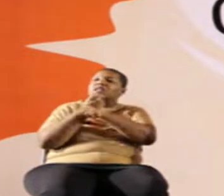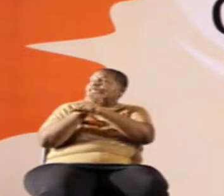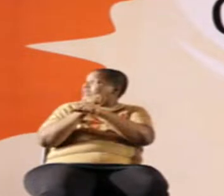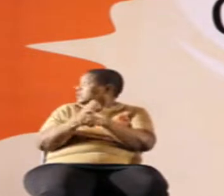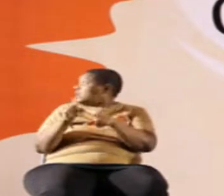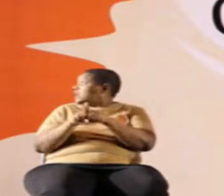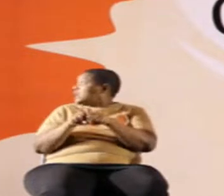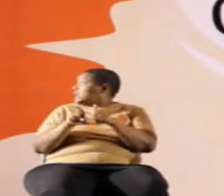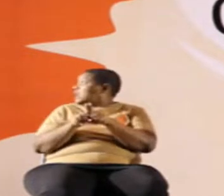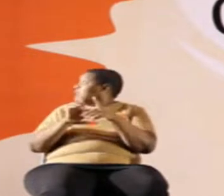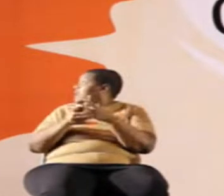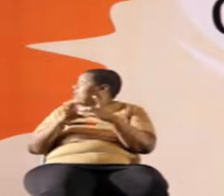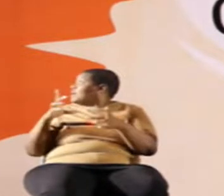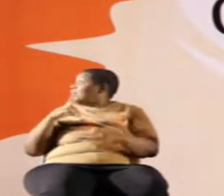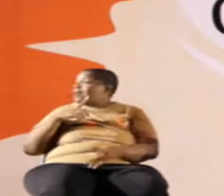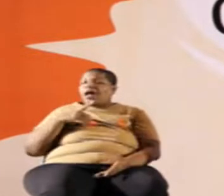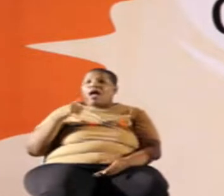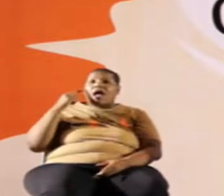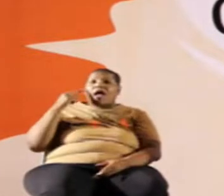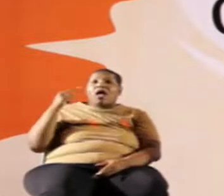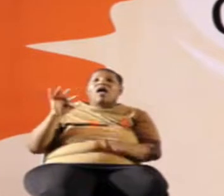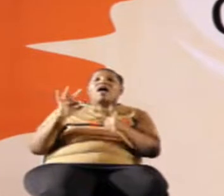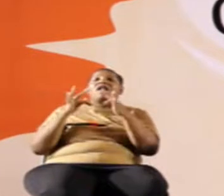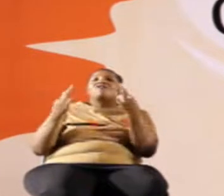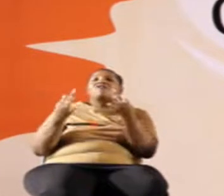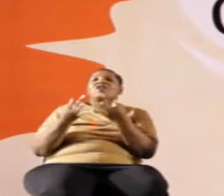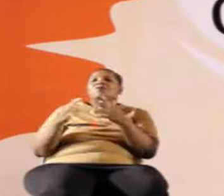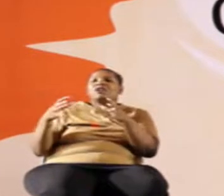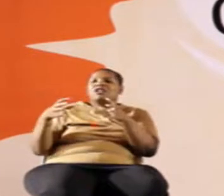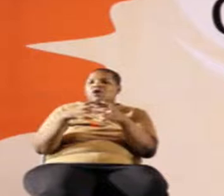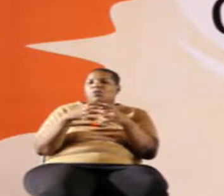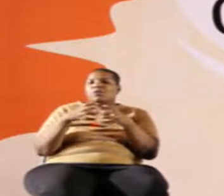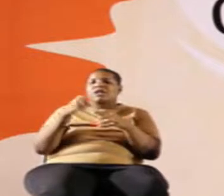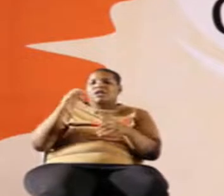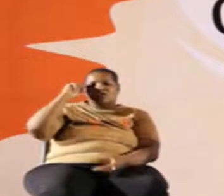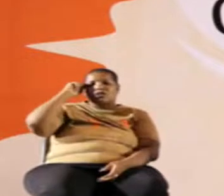tempos da liberdade, a viga mestra da família e da comunidade negra.